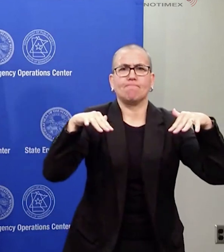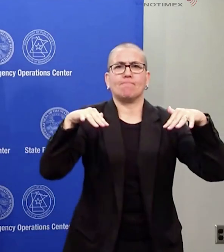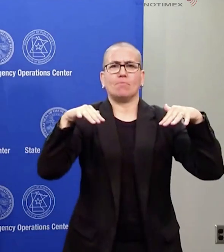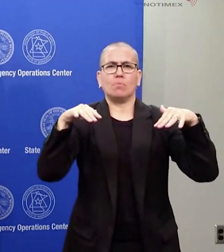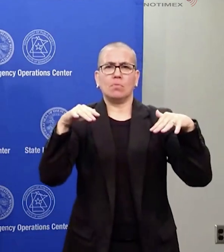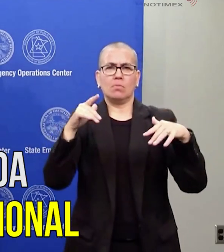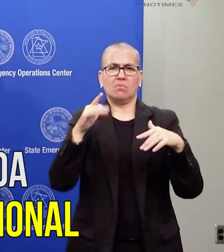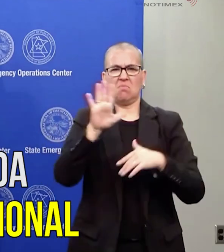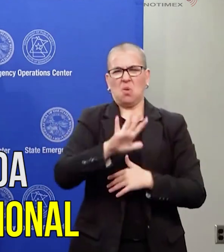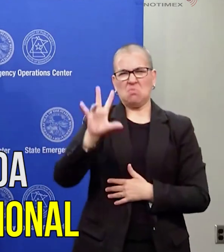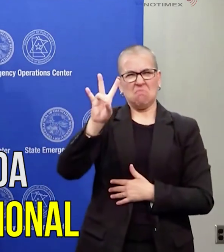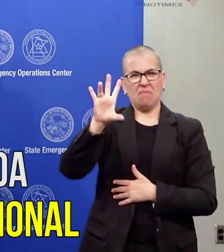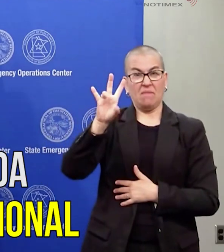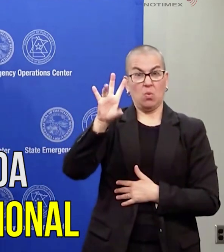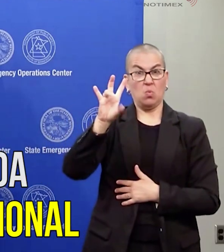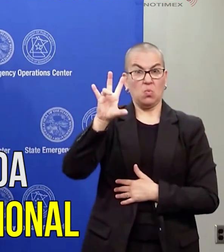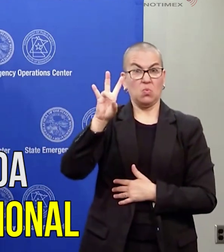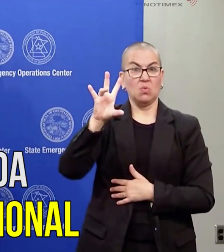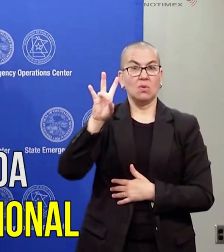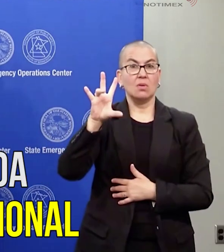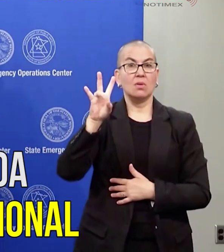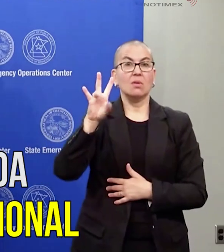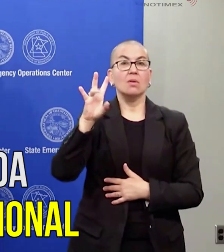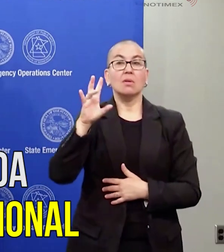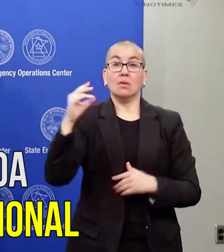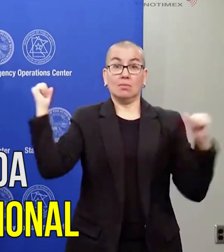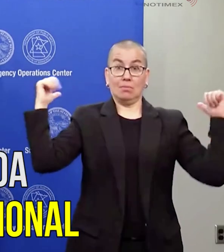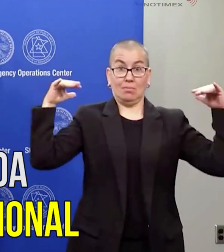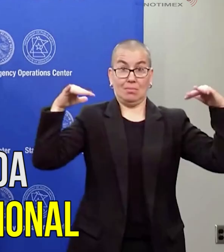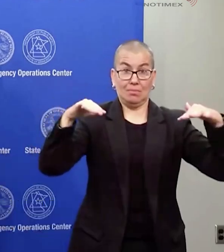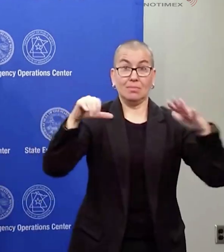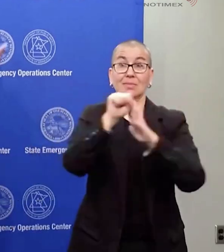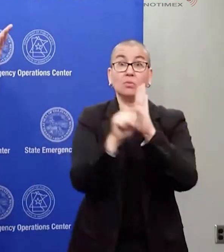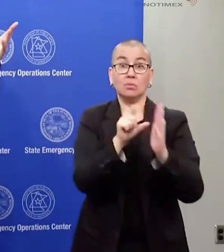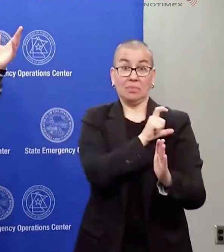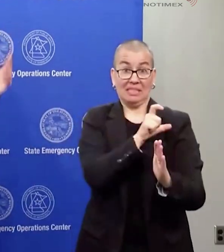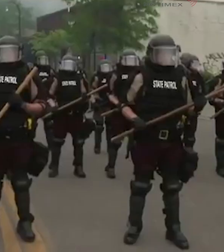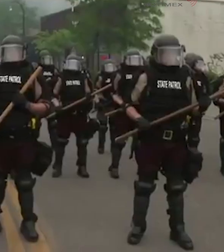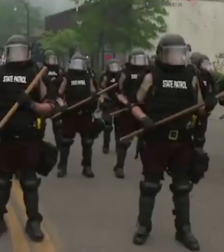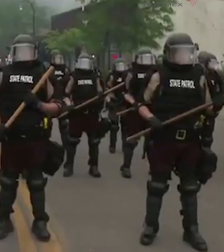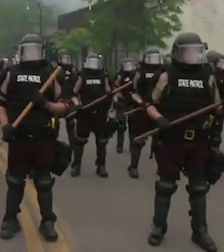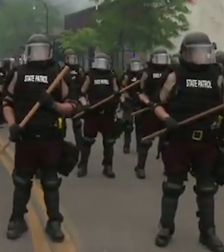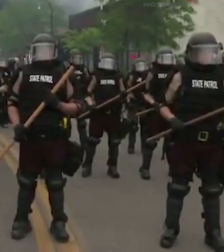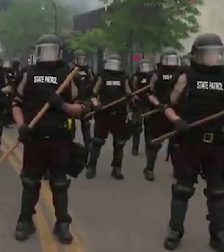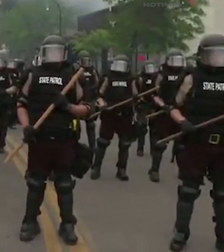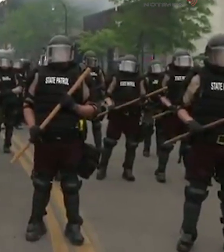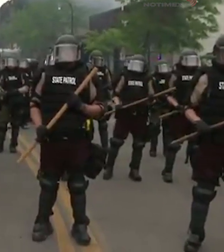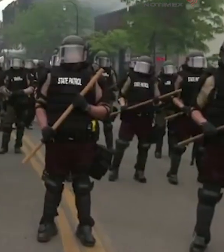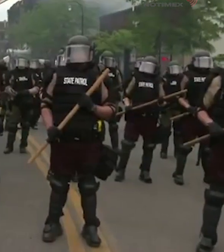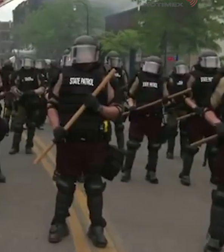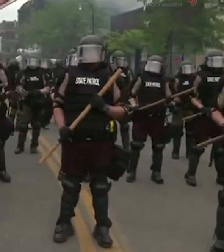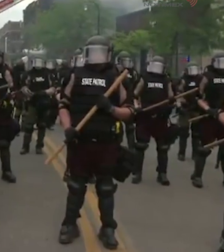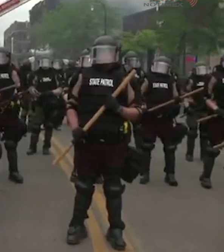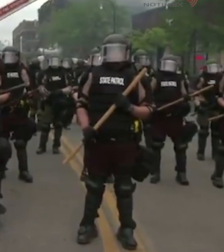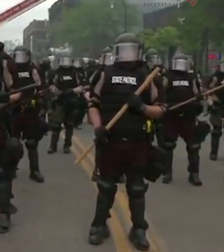El gobernador del estado de Minnesota, Tim Walz, dijo este sábado que movilizará por completo a la Guardia Nacional para controlar los disturbios en ciudades